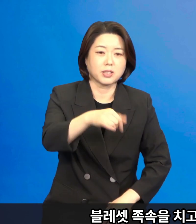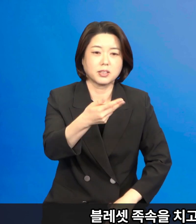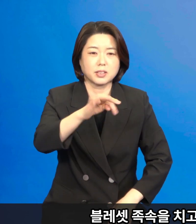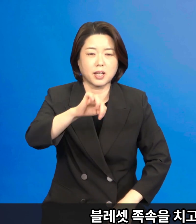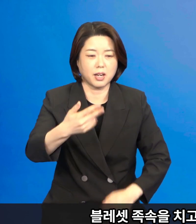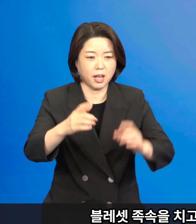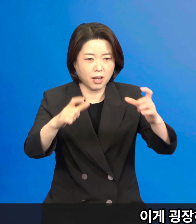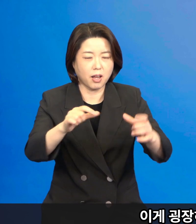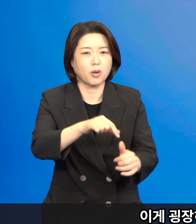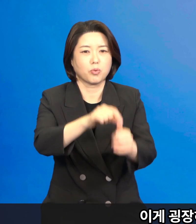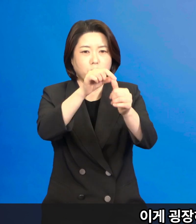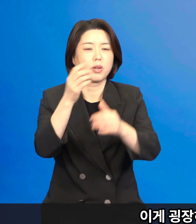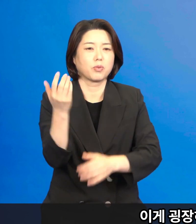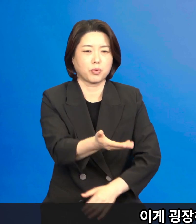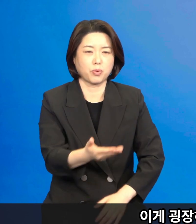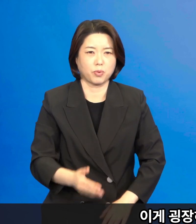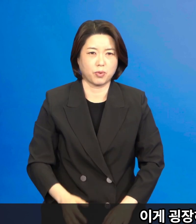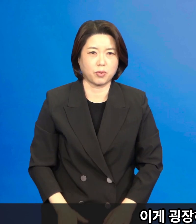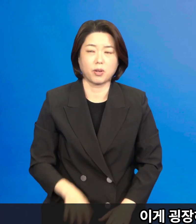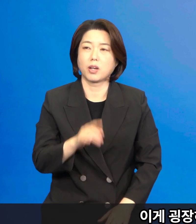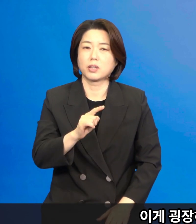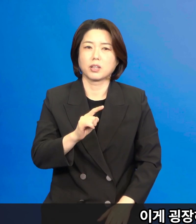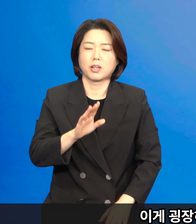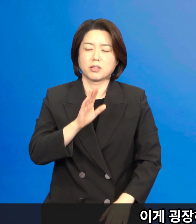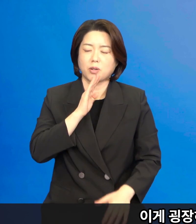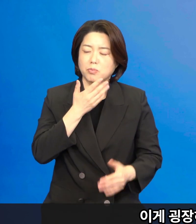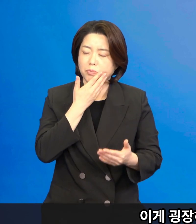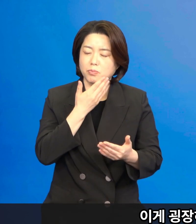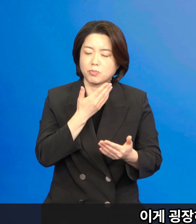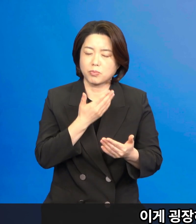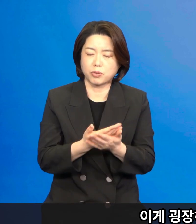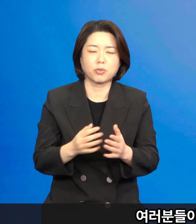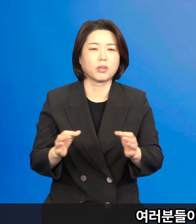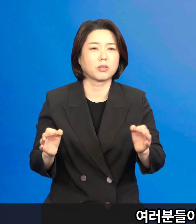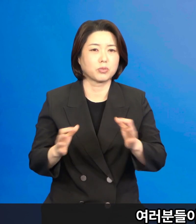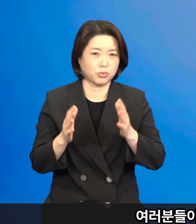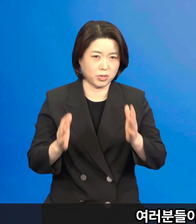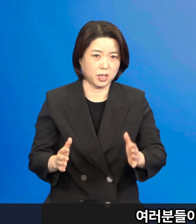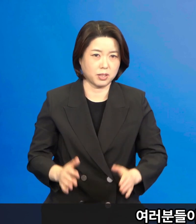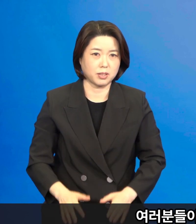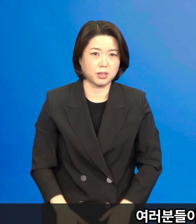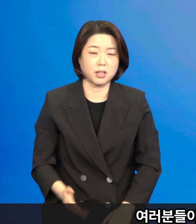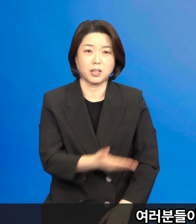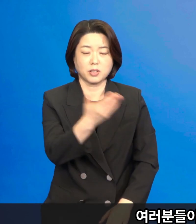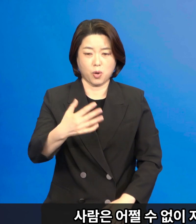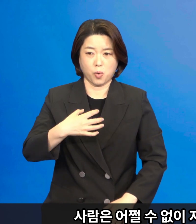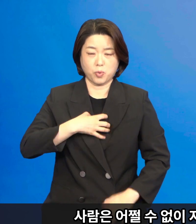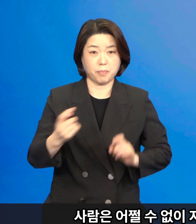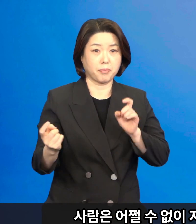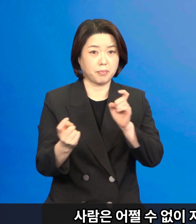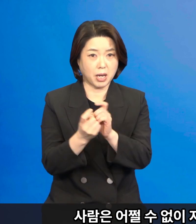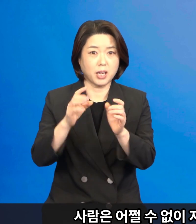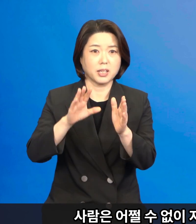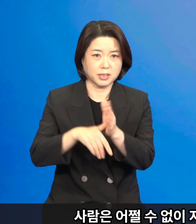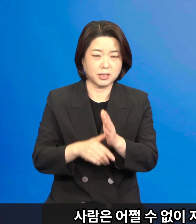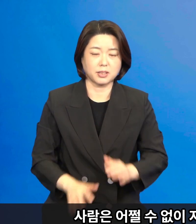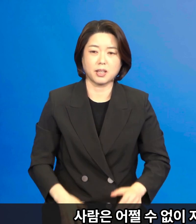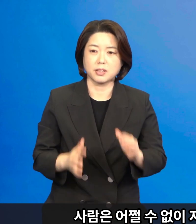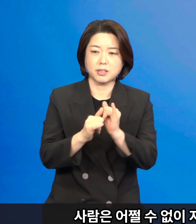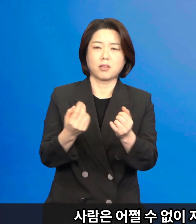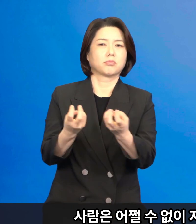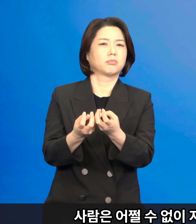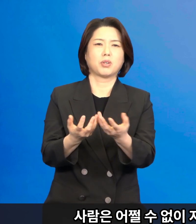하여라. 이게 굉장히 중요한 순간입니다. 여러분들이 위기에 처해 있을 때 사람은 어쩔 수